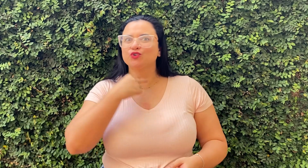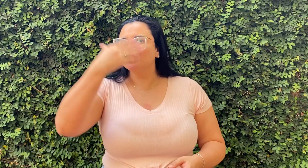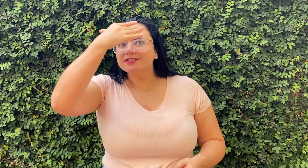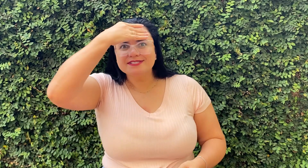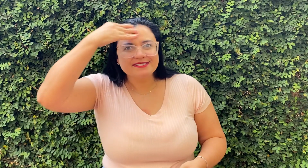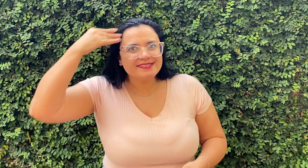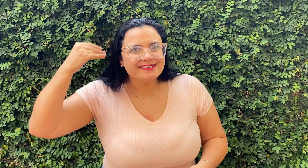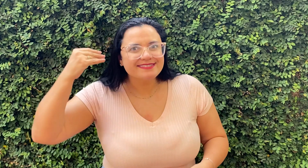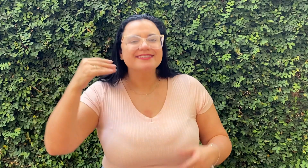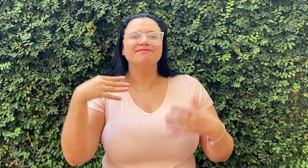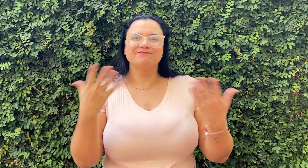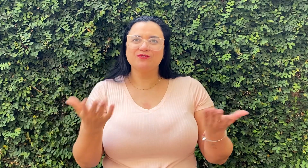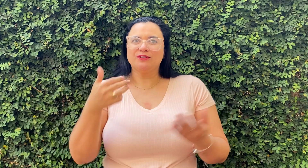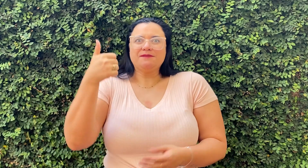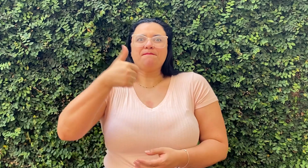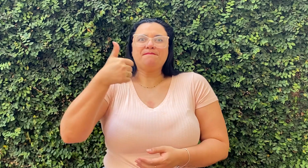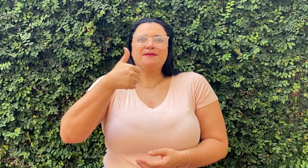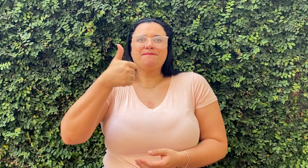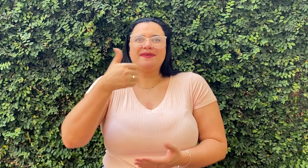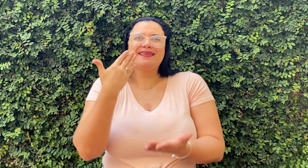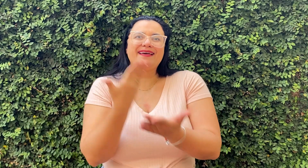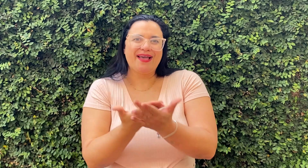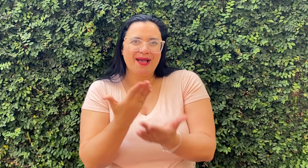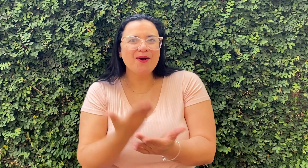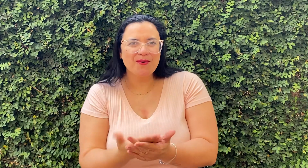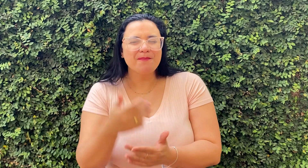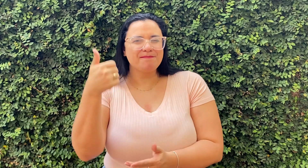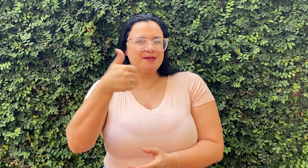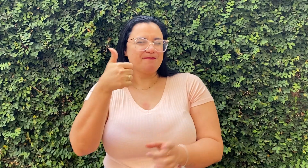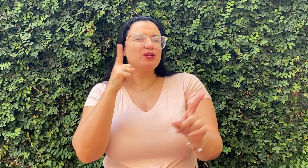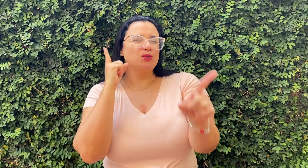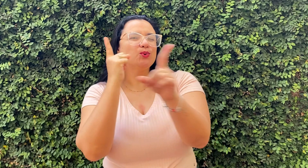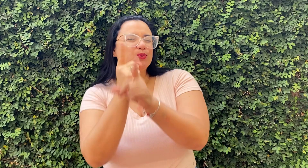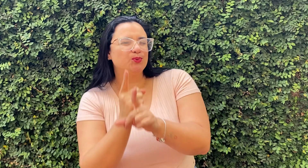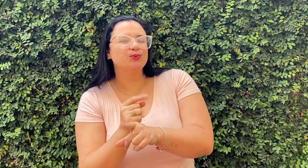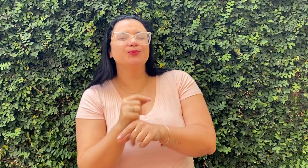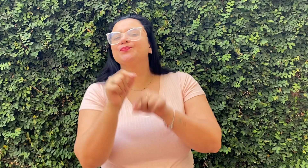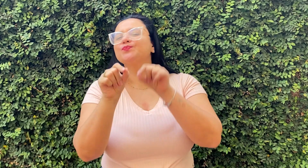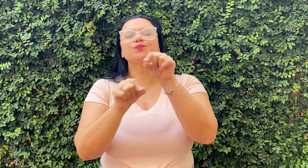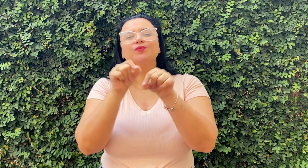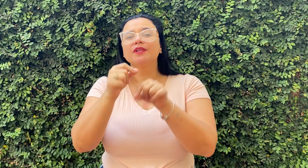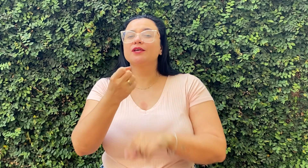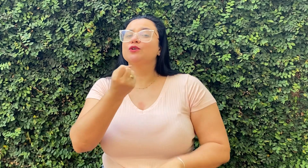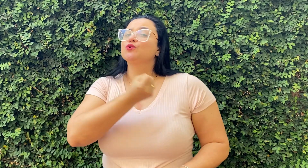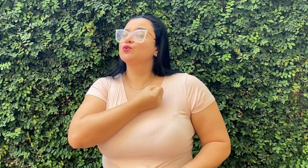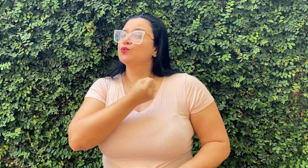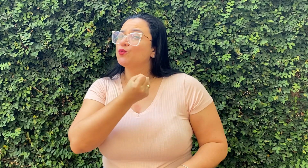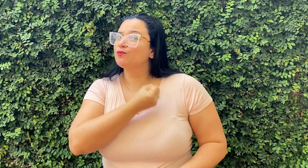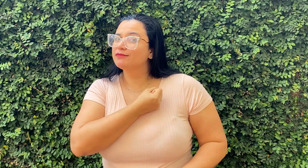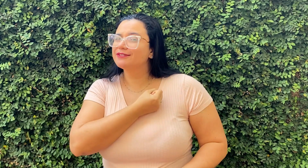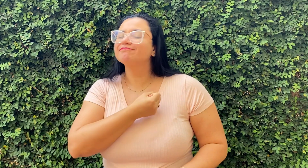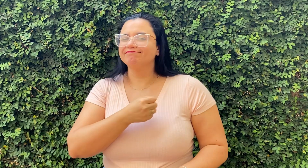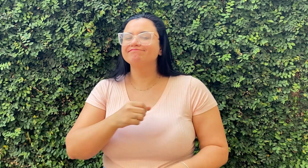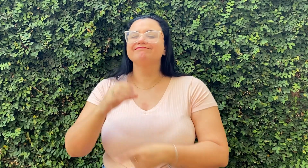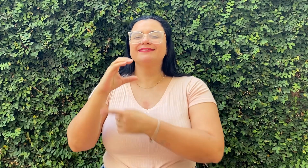Nós não podemos esquecer que a primeira aula, nosso primeiro encontro, também é